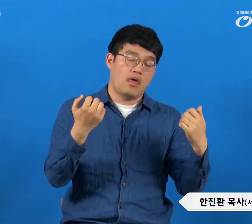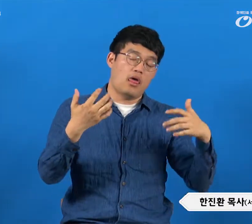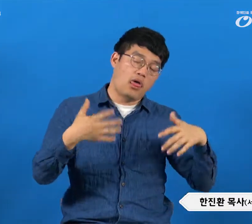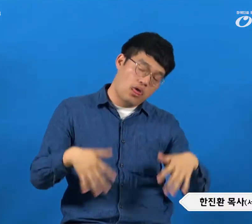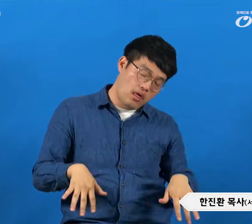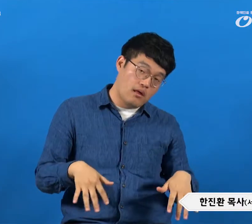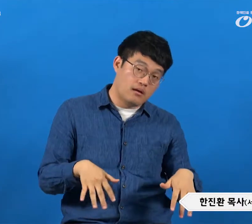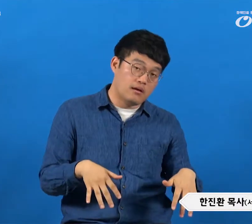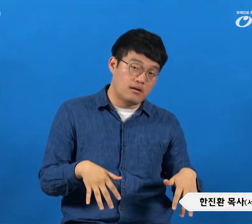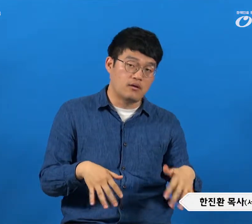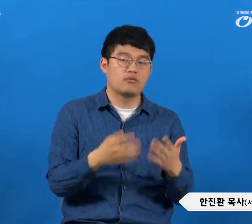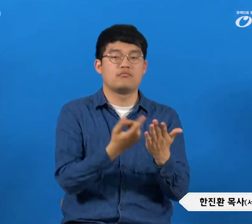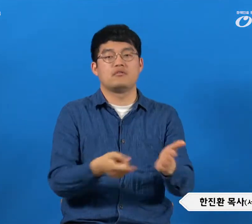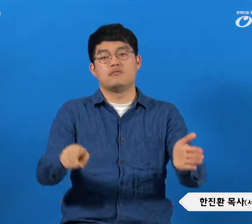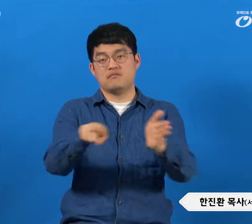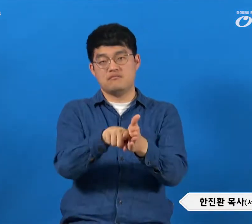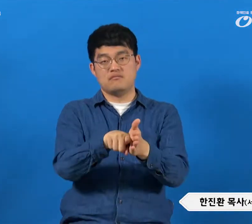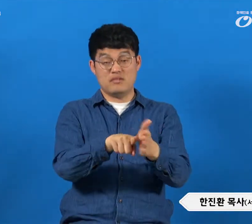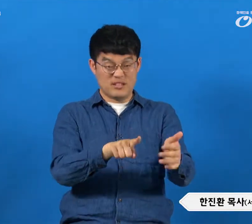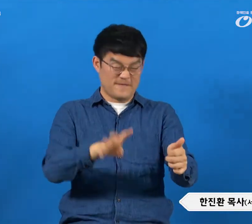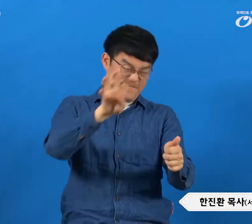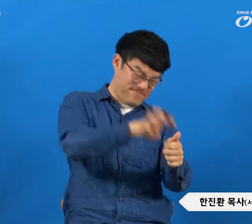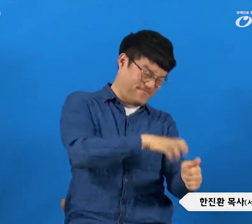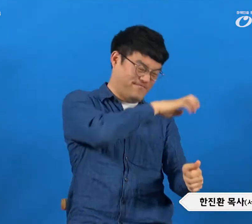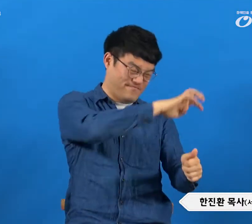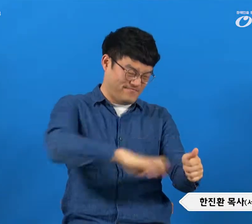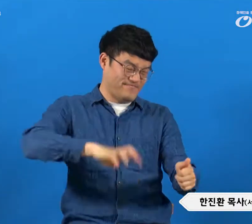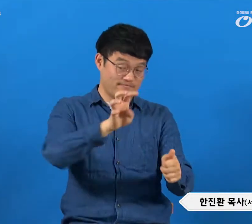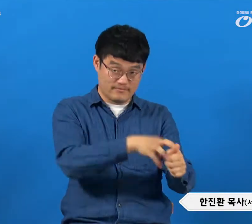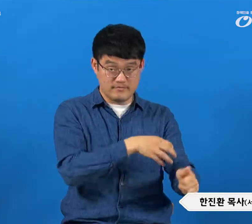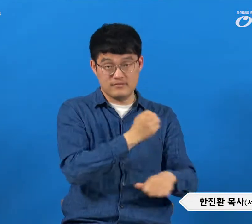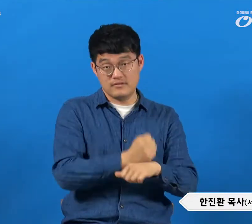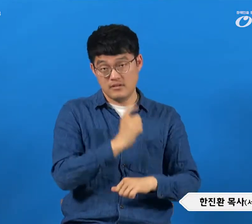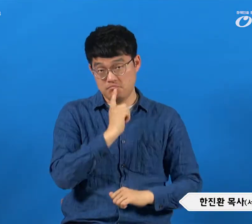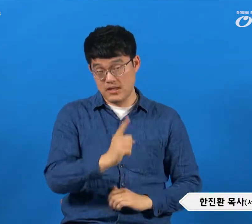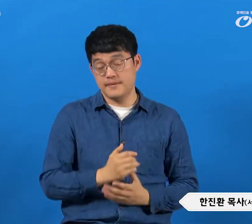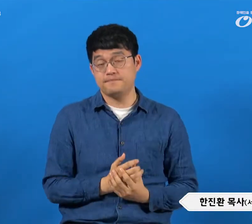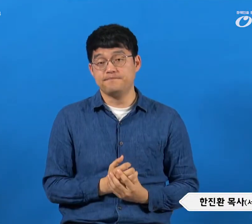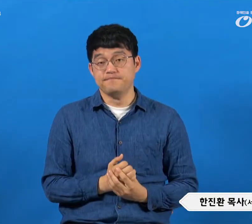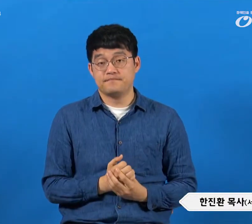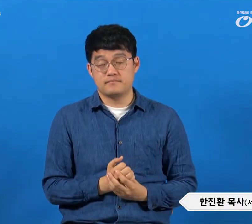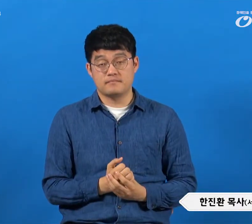완전히 쏙 뽑아놓기 위해서 그 무서운 채찍질을 하는 것입니다.